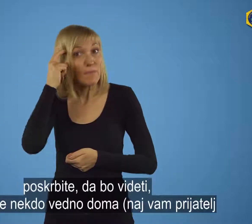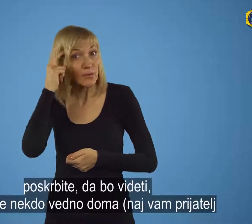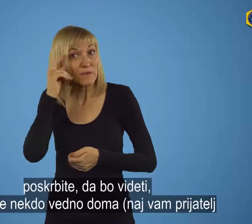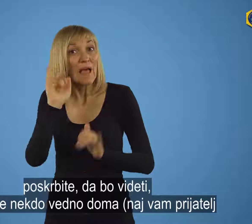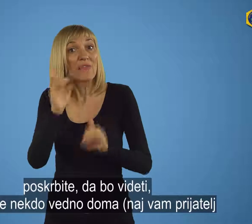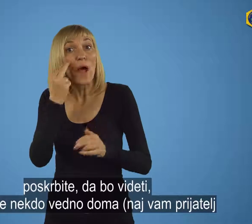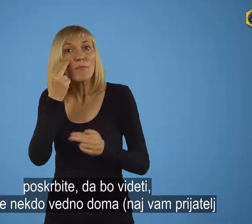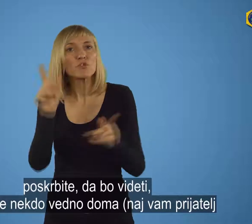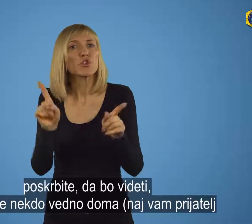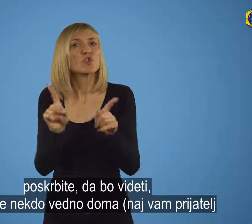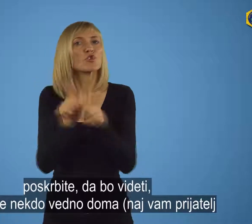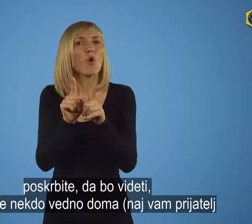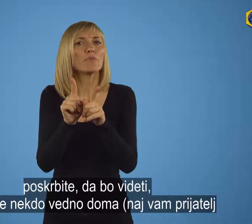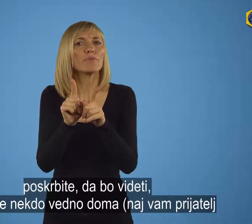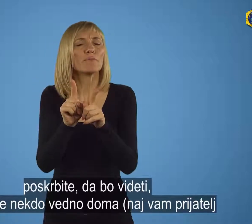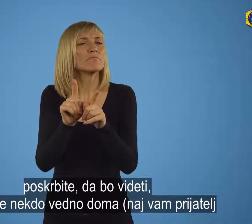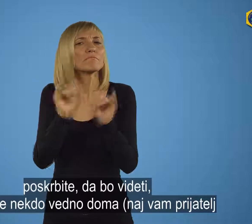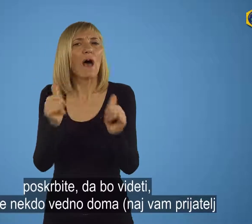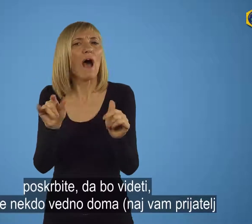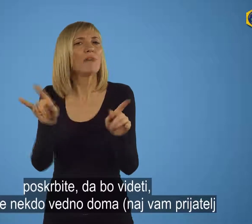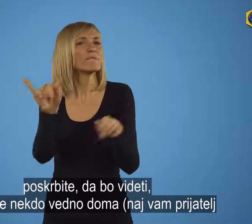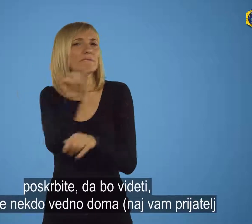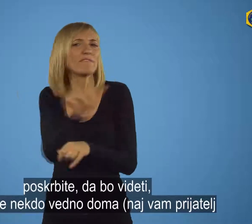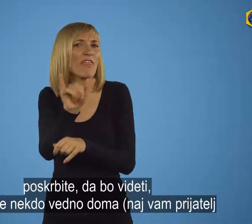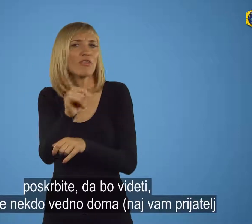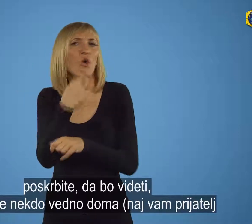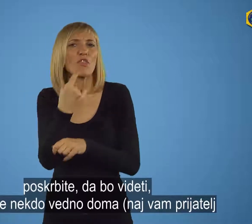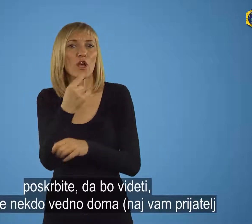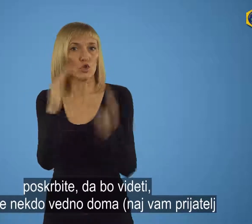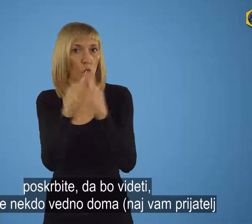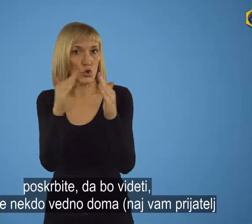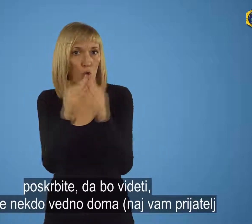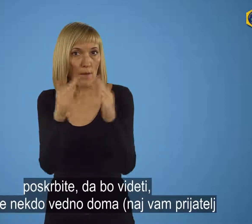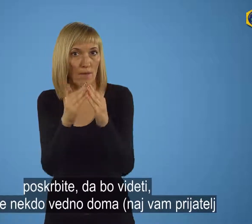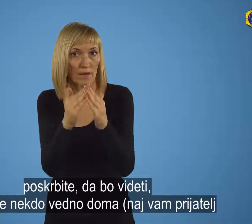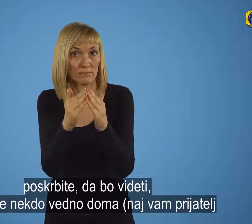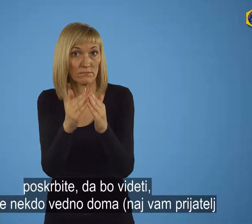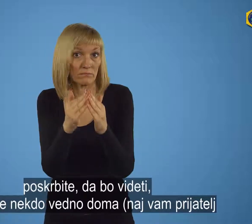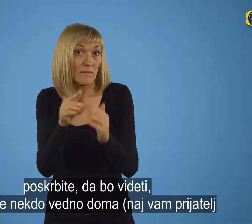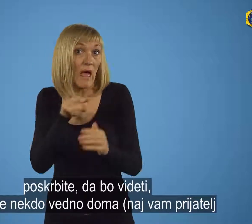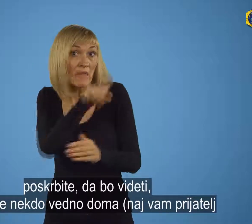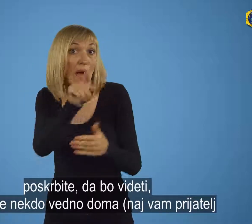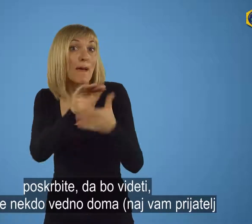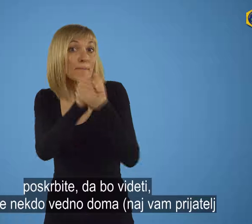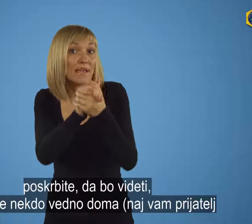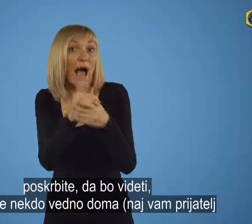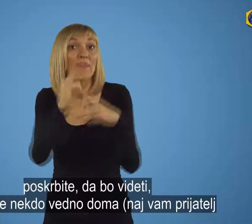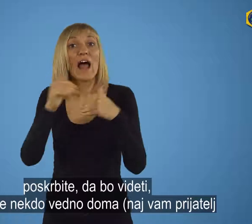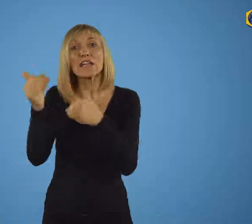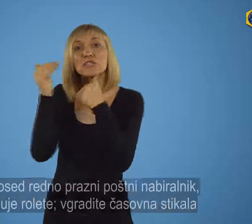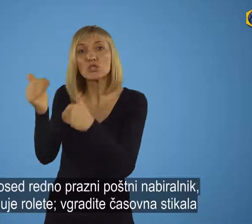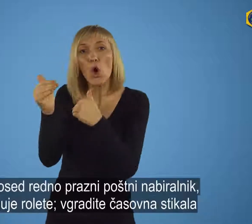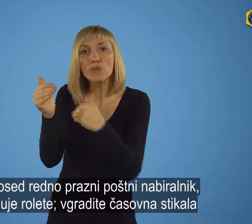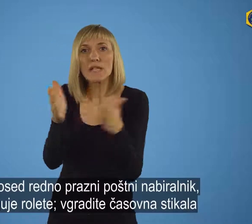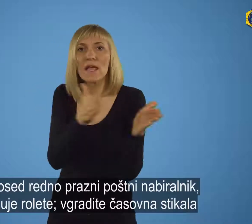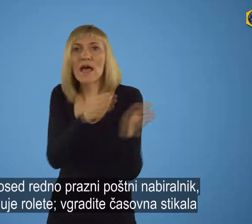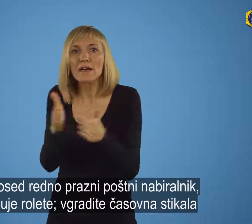Poskrbite, da bo videti, kot da je nekdo vedno doma, naj vam prijatelj ali sosed redno prazni poštni nabiralnik,